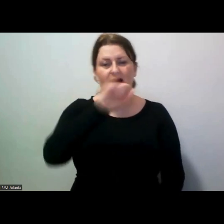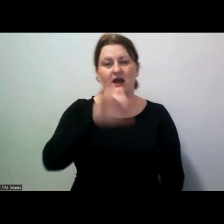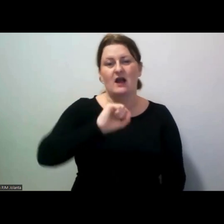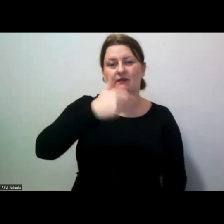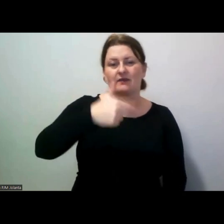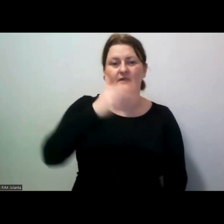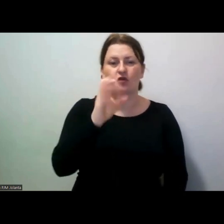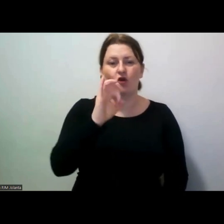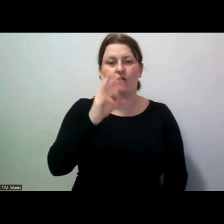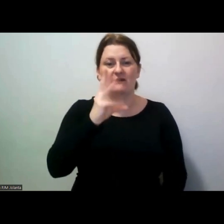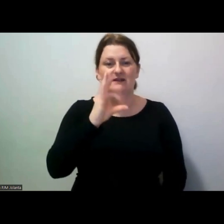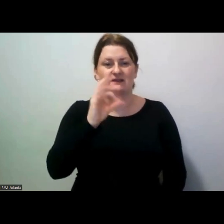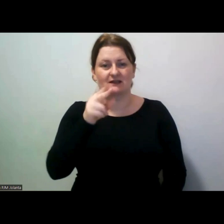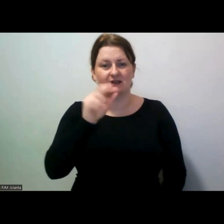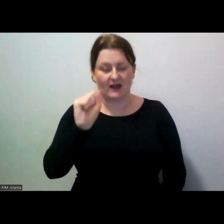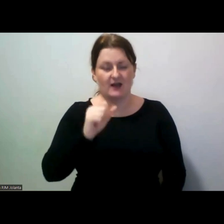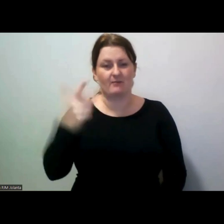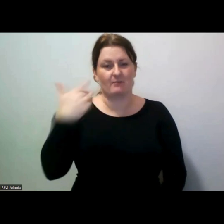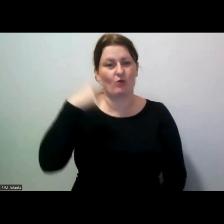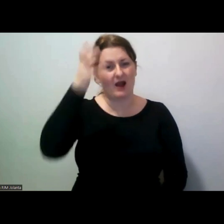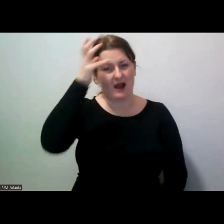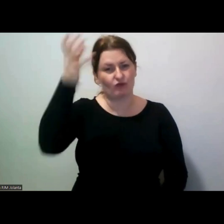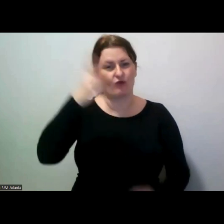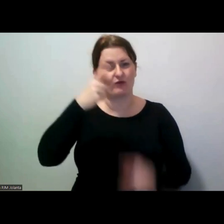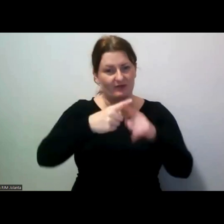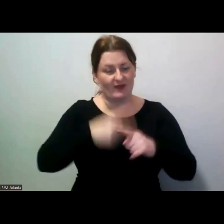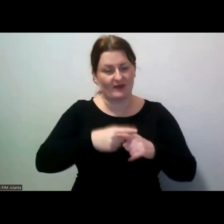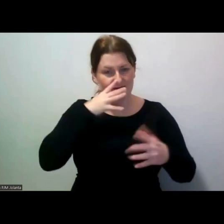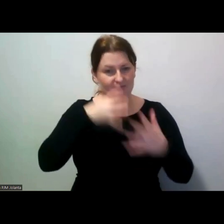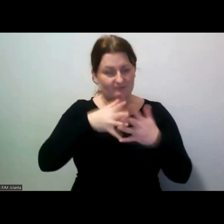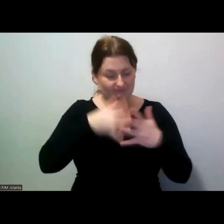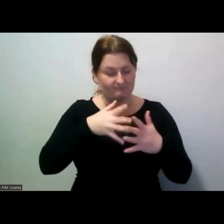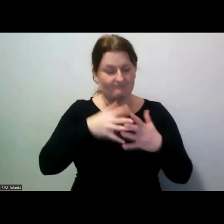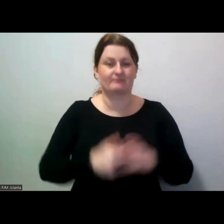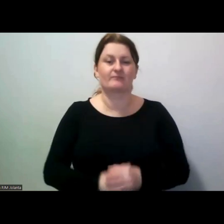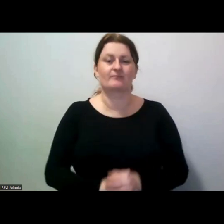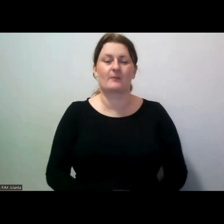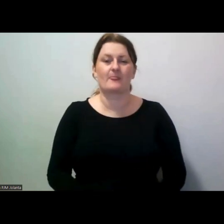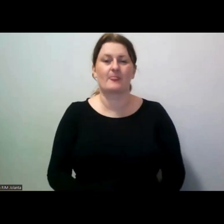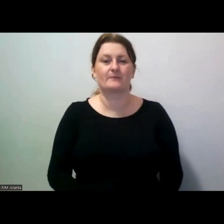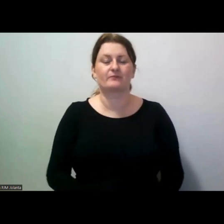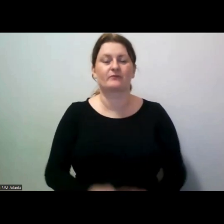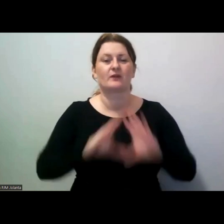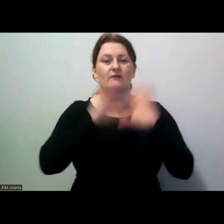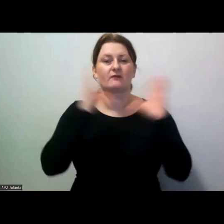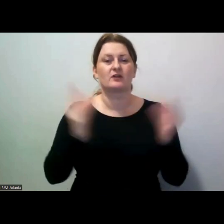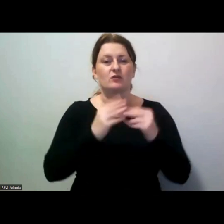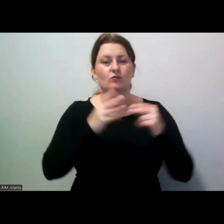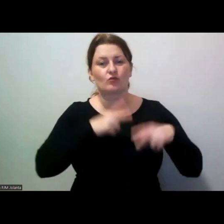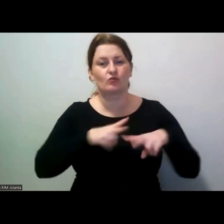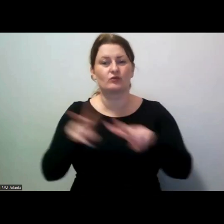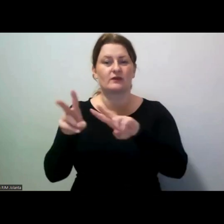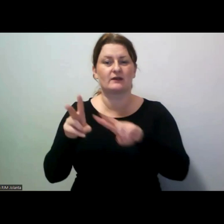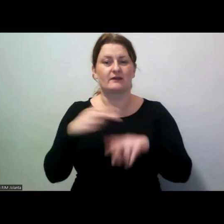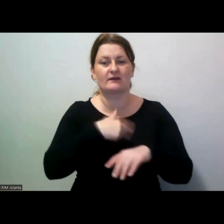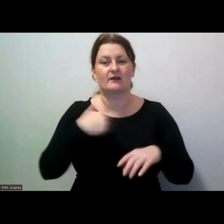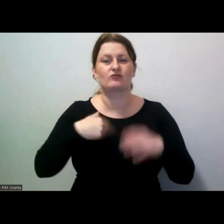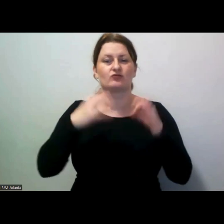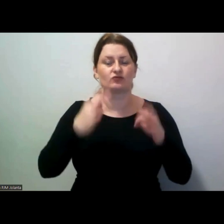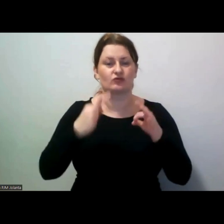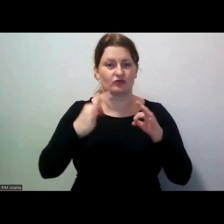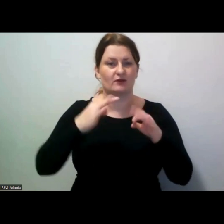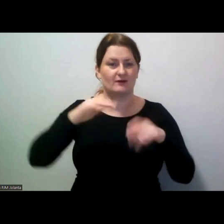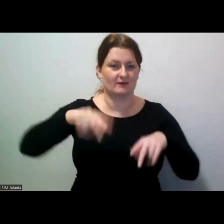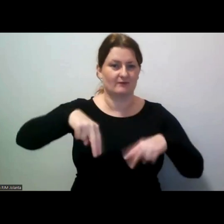była autorką narzędzia. Jest nią wciąż, tą autorką. Wszystkim uczestniczkom naszego dzisiejszego